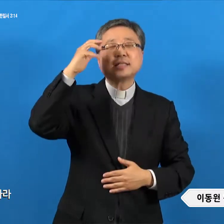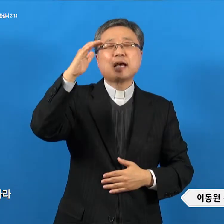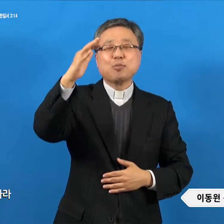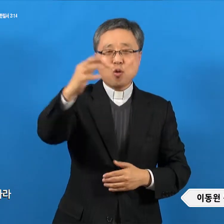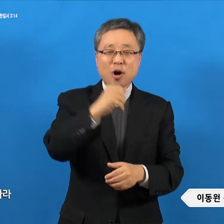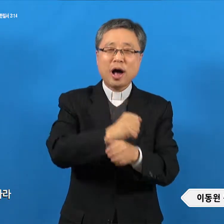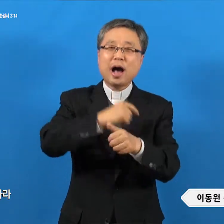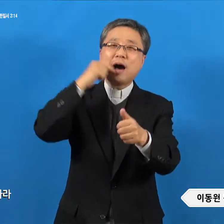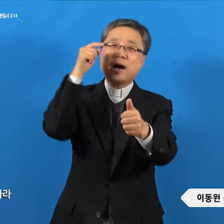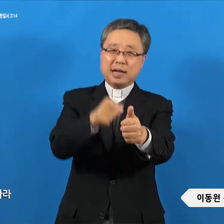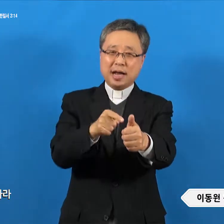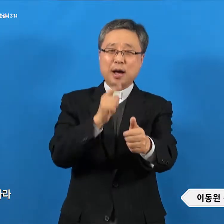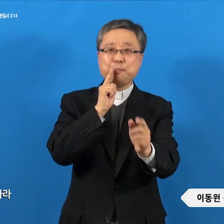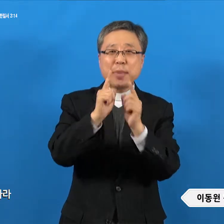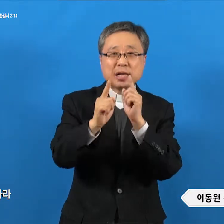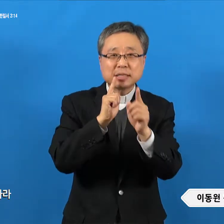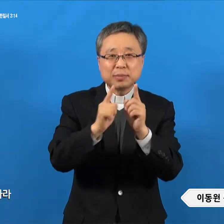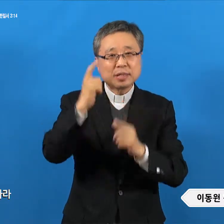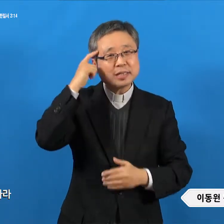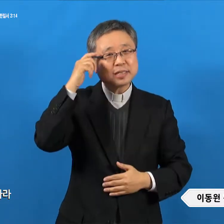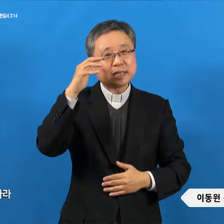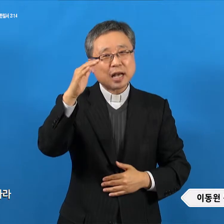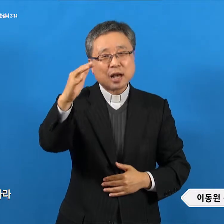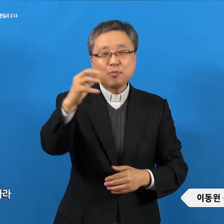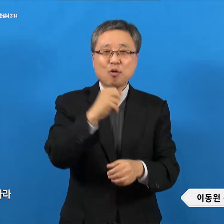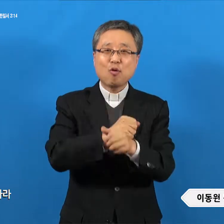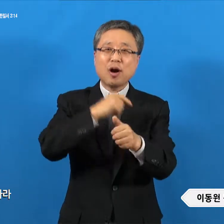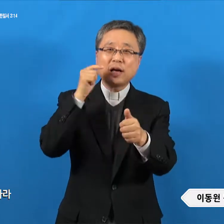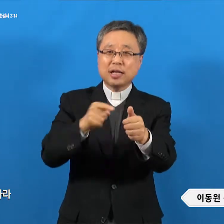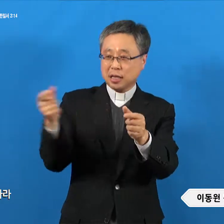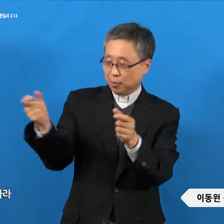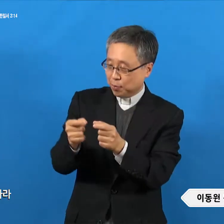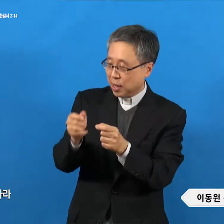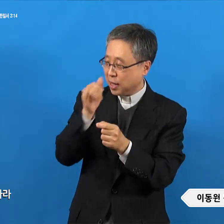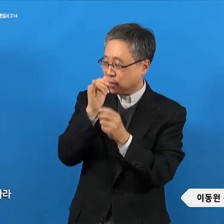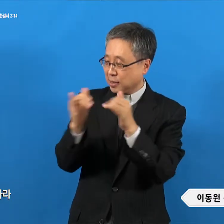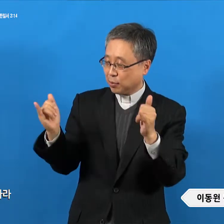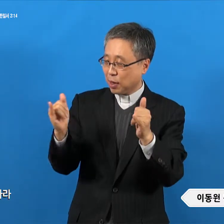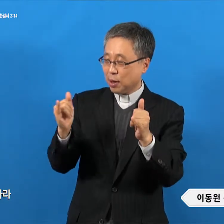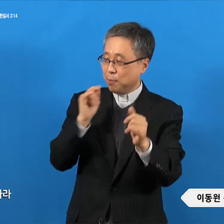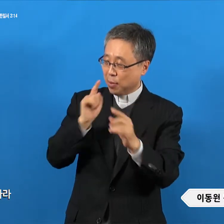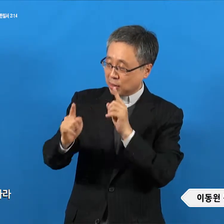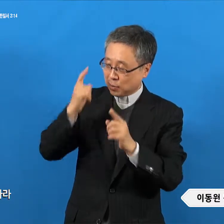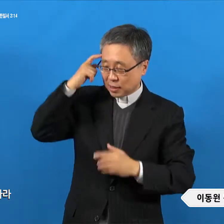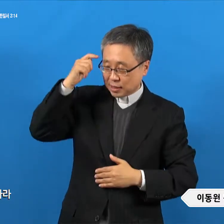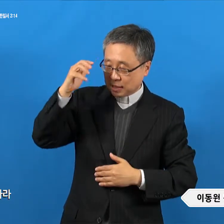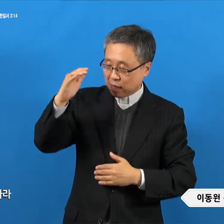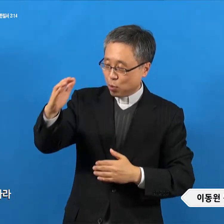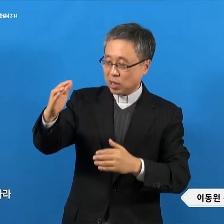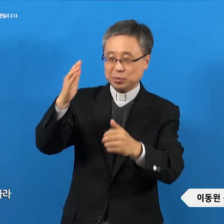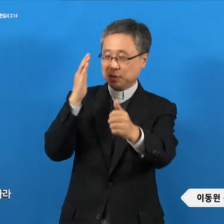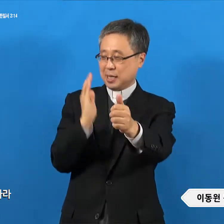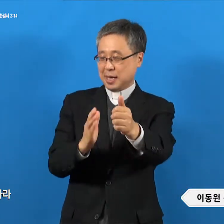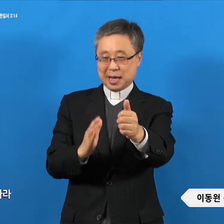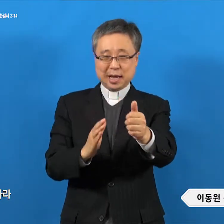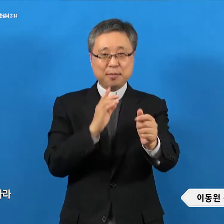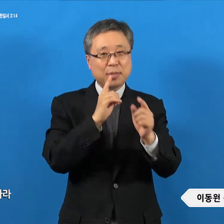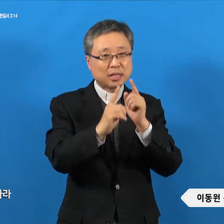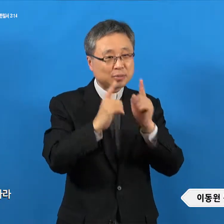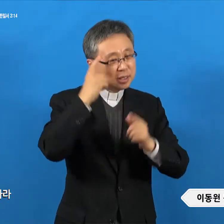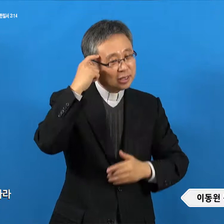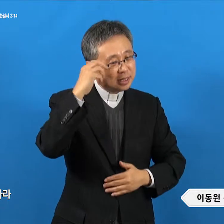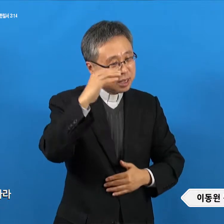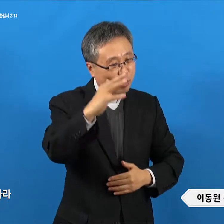사모하라는 것입니다. 말씀을 사모하라는 것입니다. 자, 옆에 있는 분들하고 말씀을 사모하십시다 한번 해보세요. 말씀을 사모하십시다.